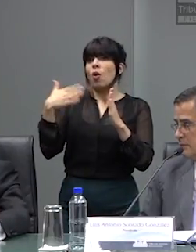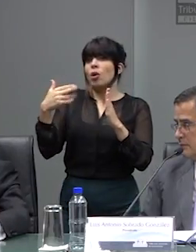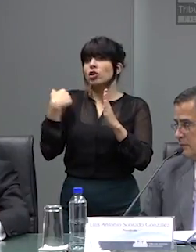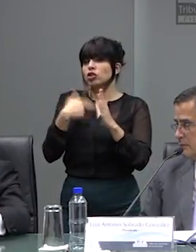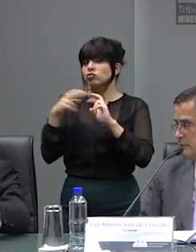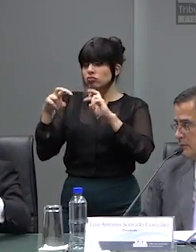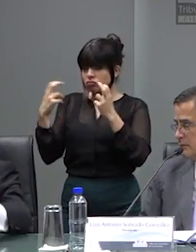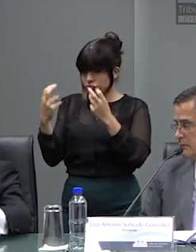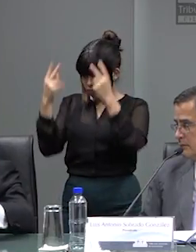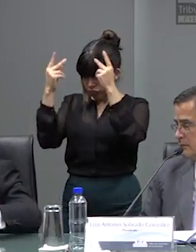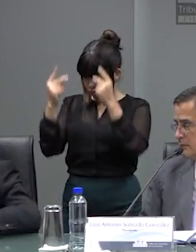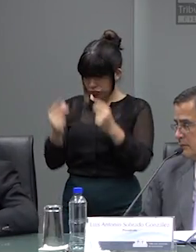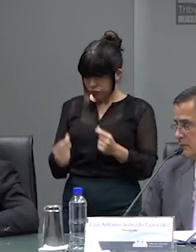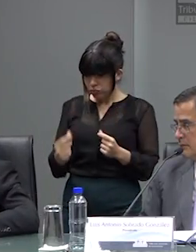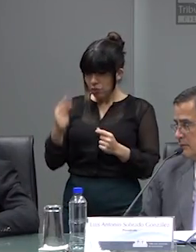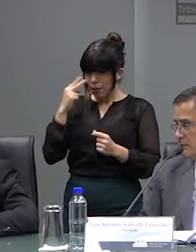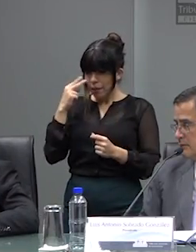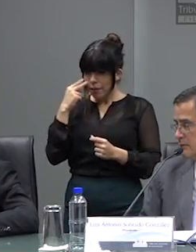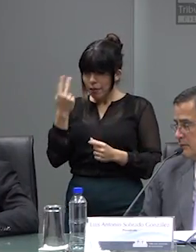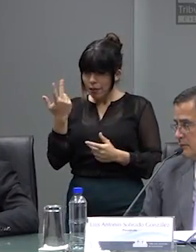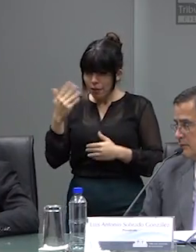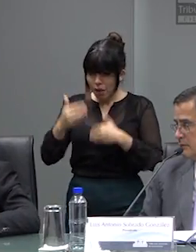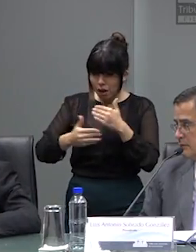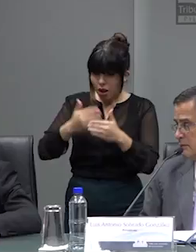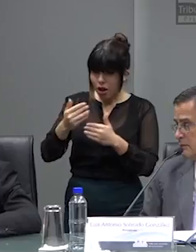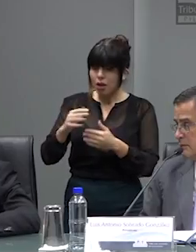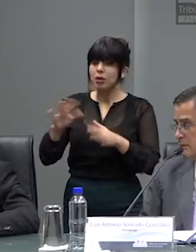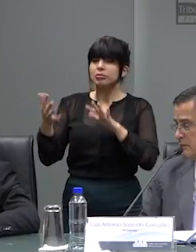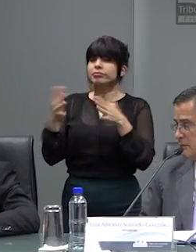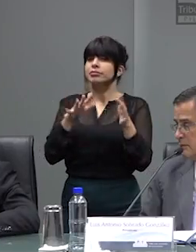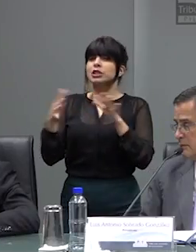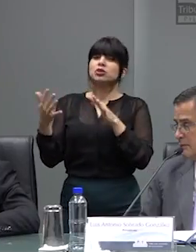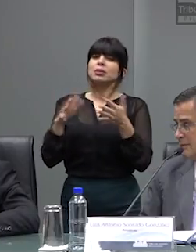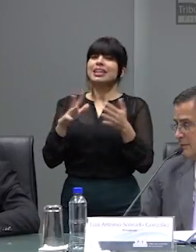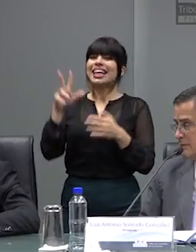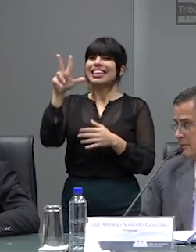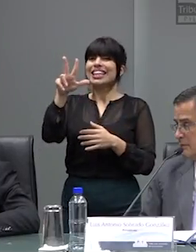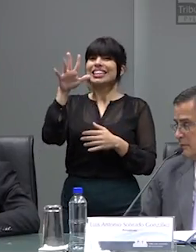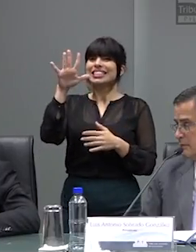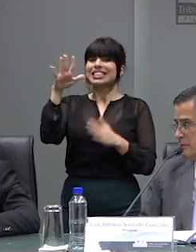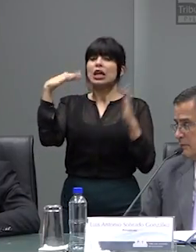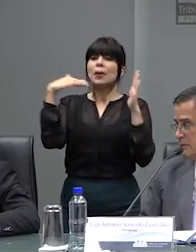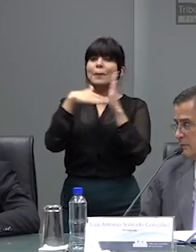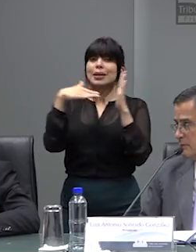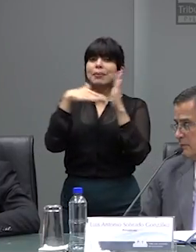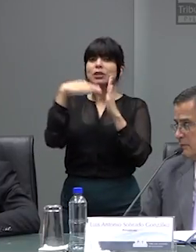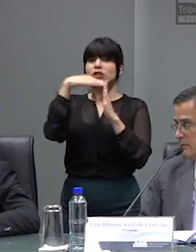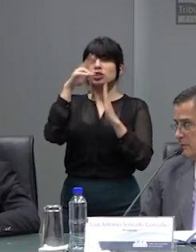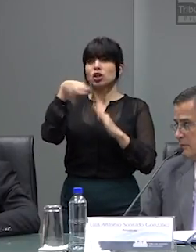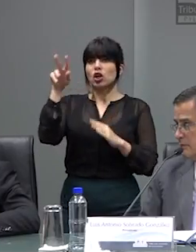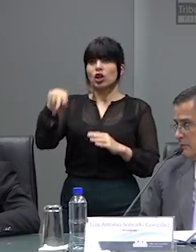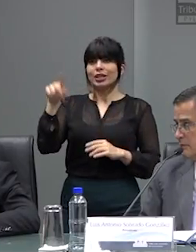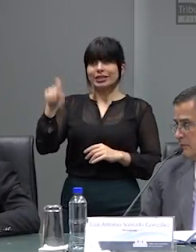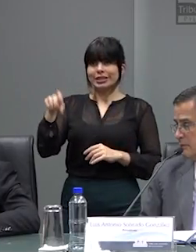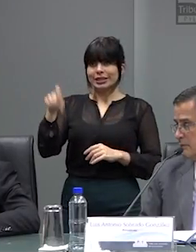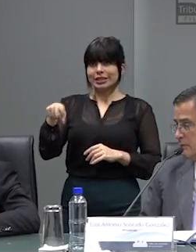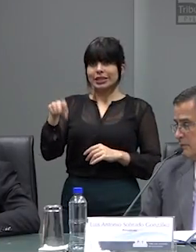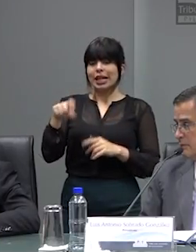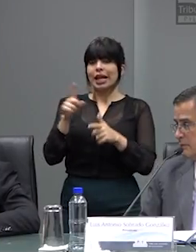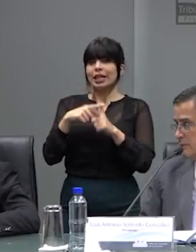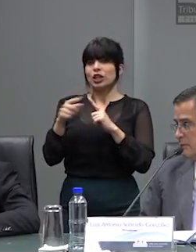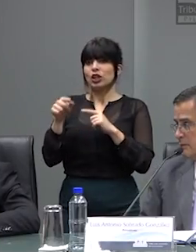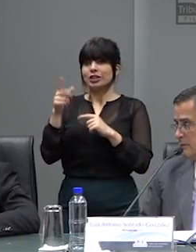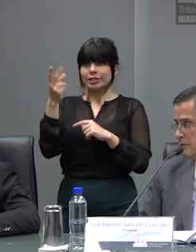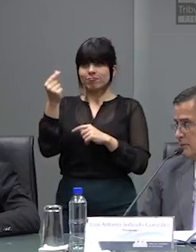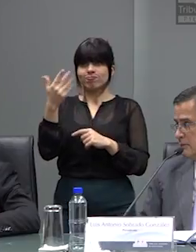sentamos a hacer números y ver las cantidades que se trata, estamos hablando más o menos de 35.000 millones de colones. Entonces es